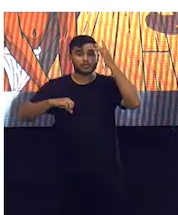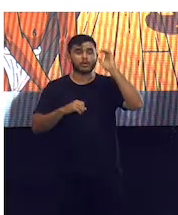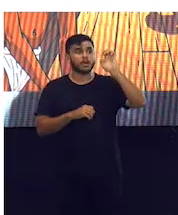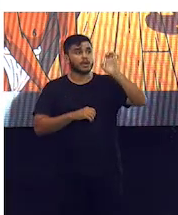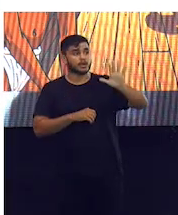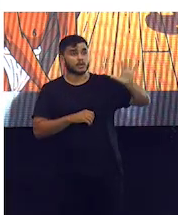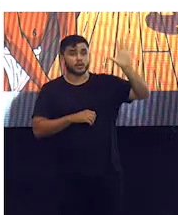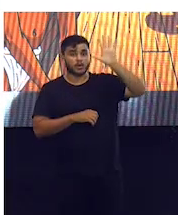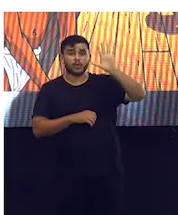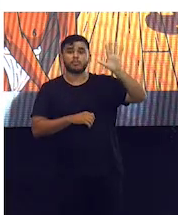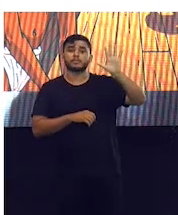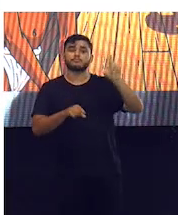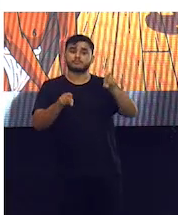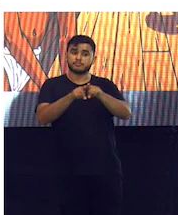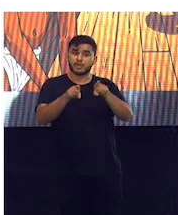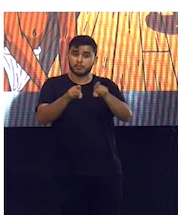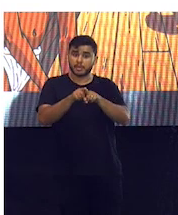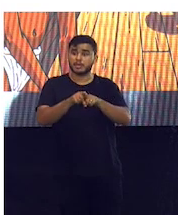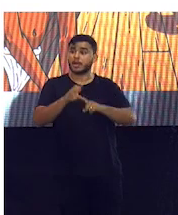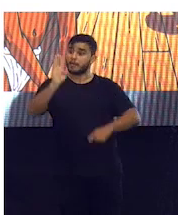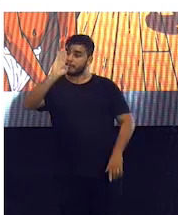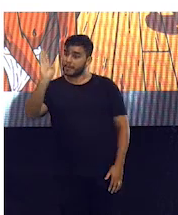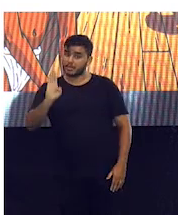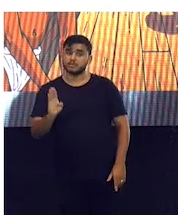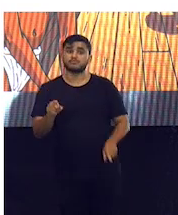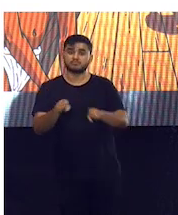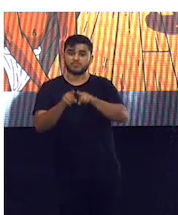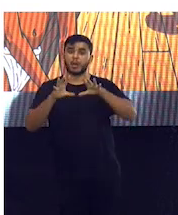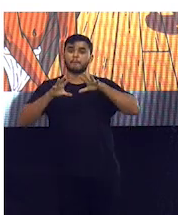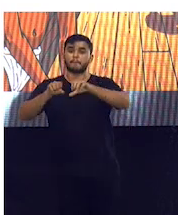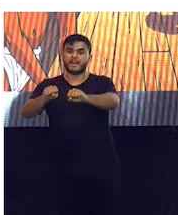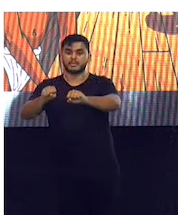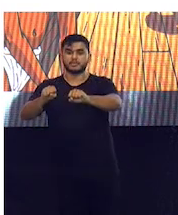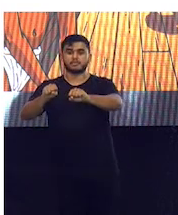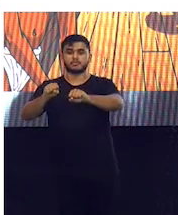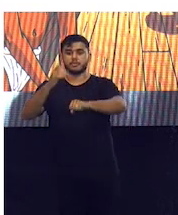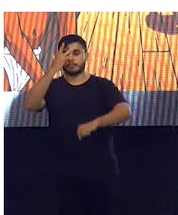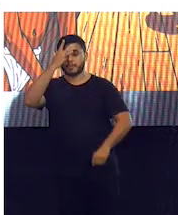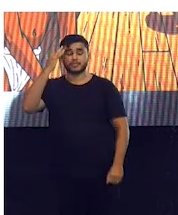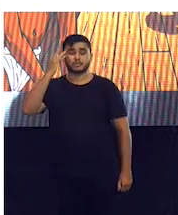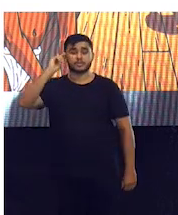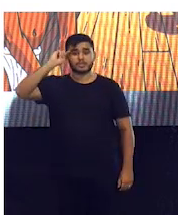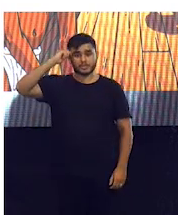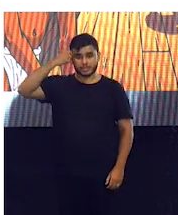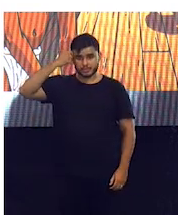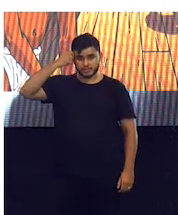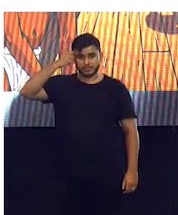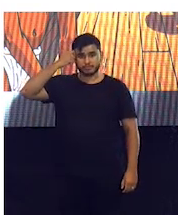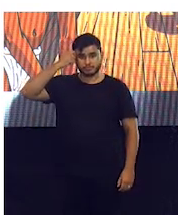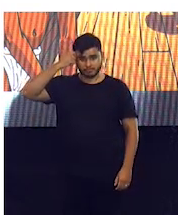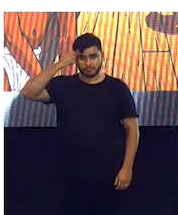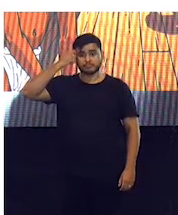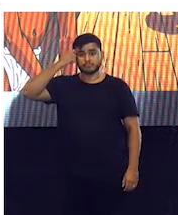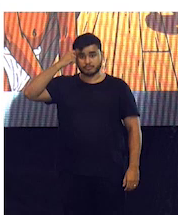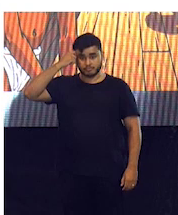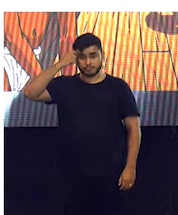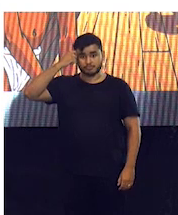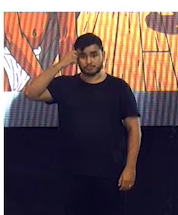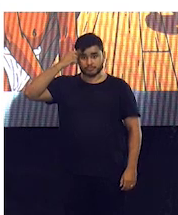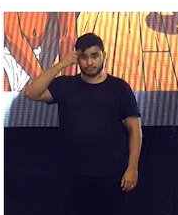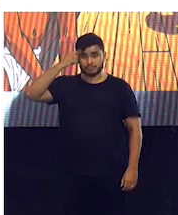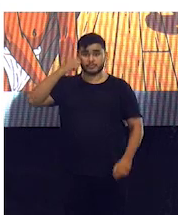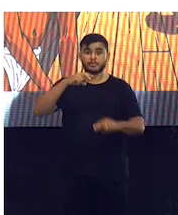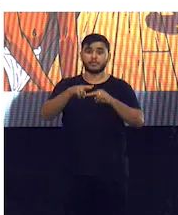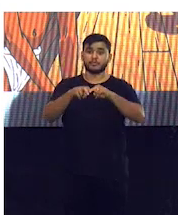também praticaram o tráfico negreiro, trouxeram homens, mulheres e crianças do continente africano para cá. E